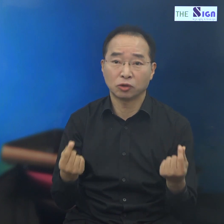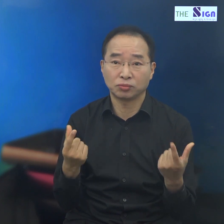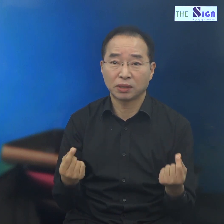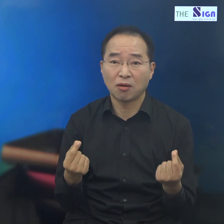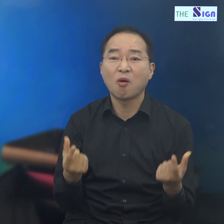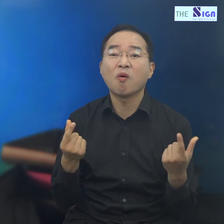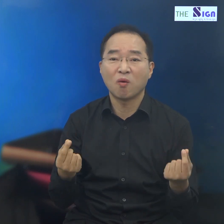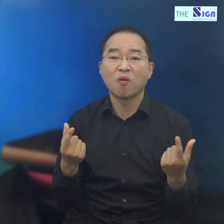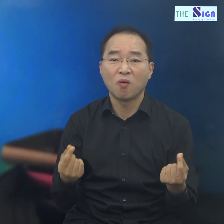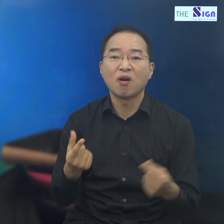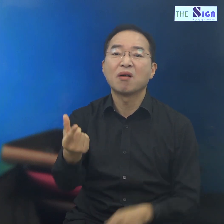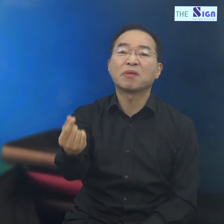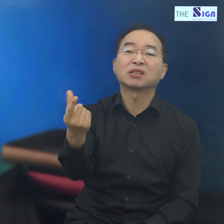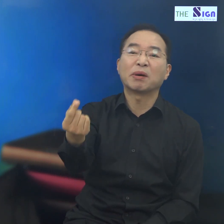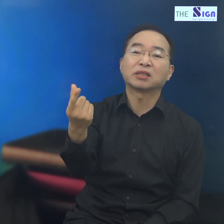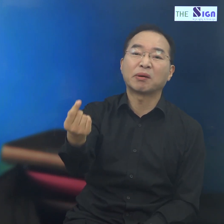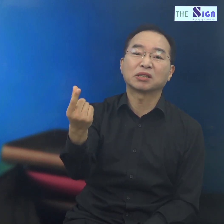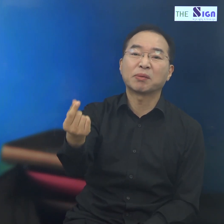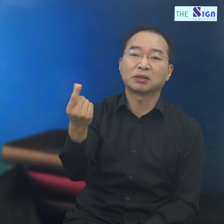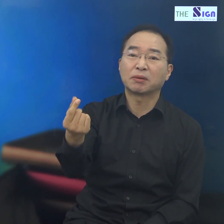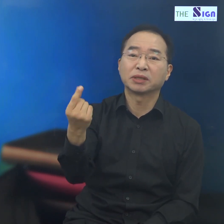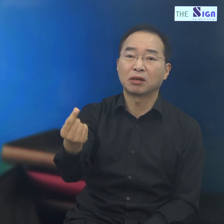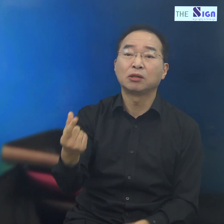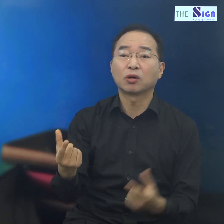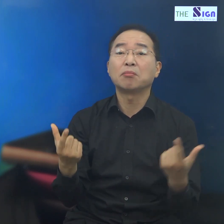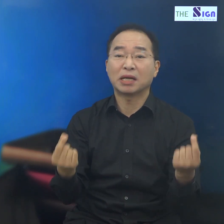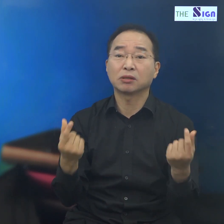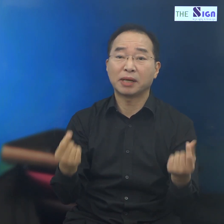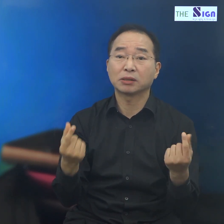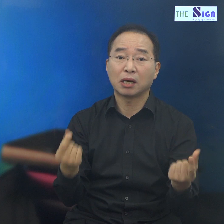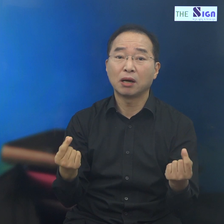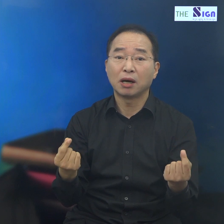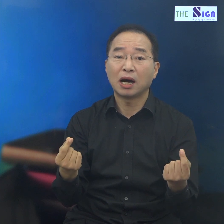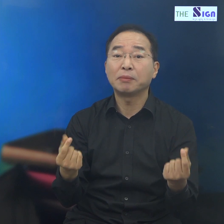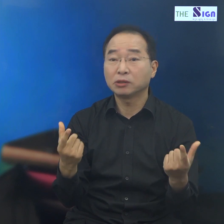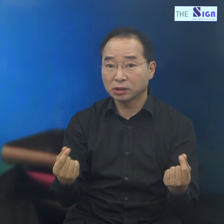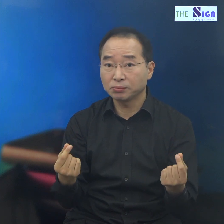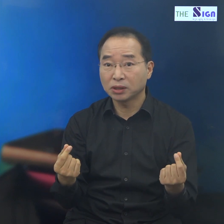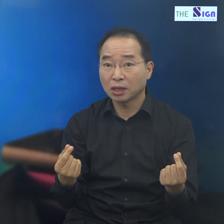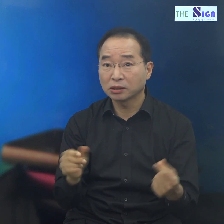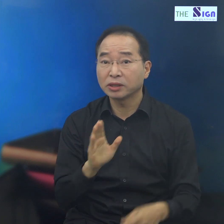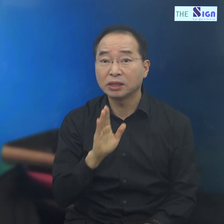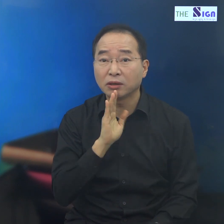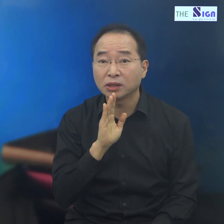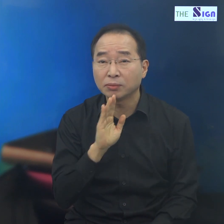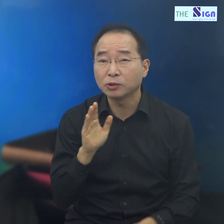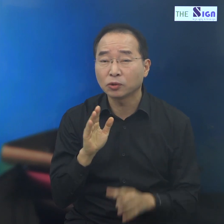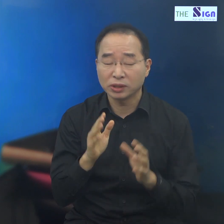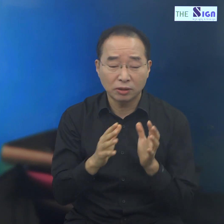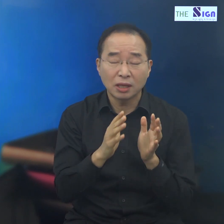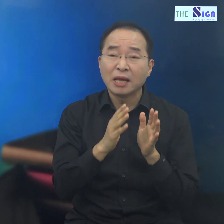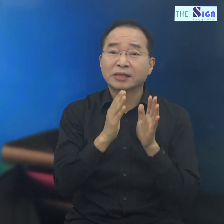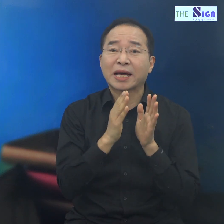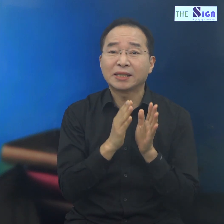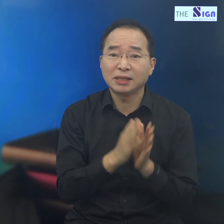써줍니다. 맞아 또는 맞아 하면서 씁니다. 그래서 이거는 기본적으로 이건